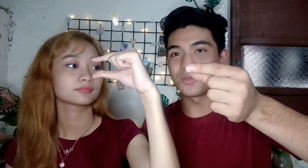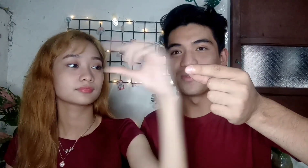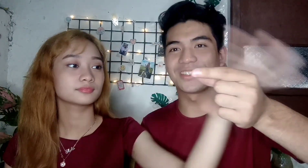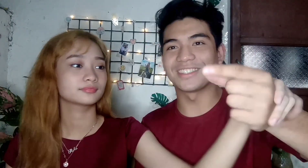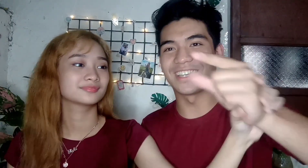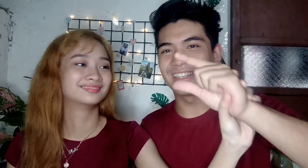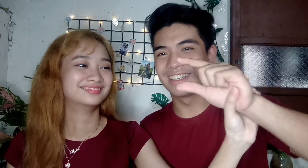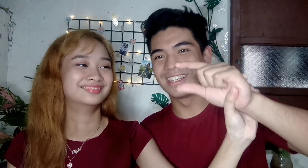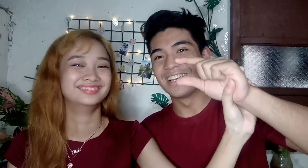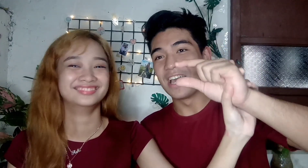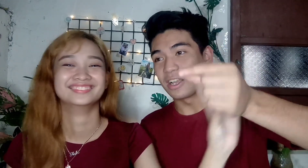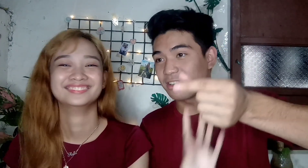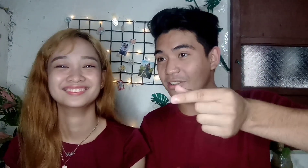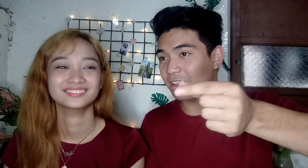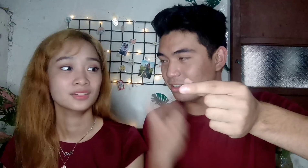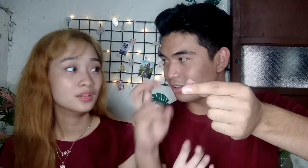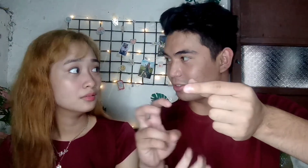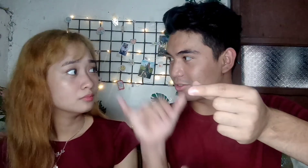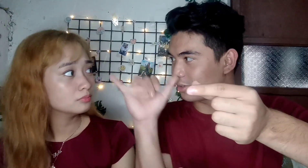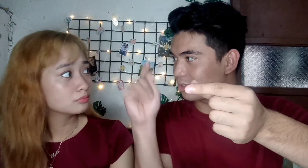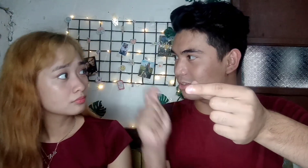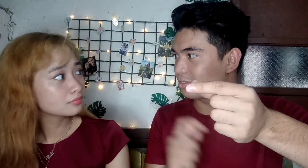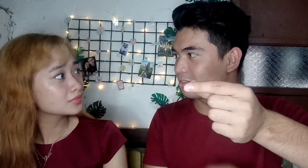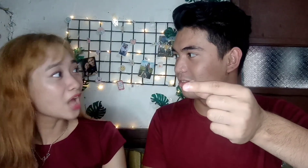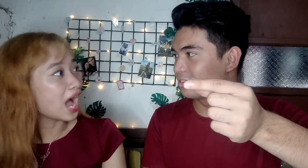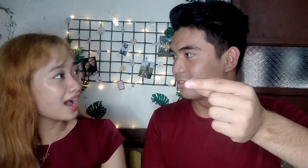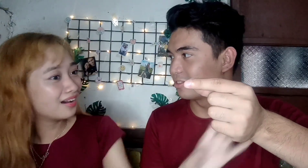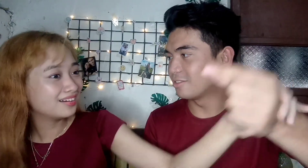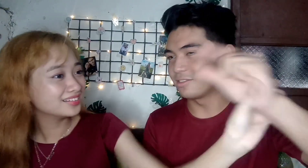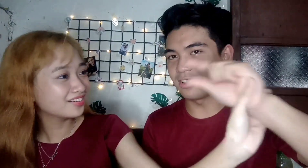Nakasumbo sa sen. Ganyan nakikita ko sa YT. Hindi.